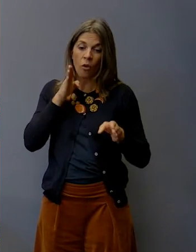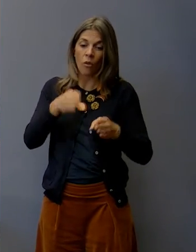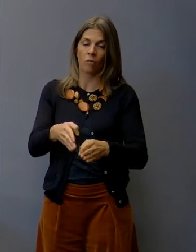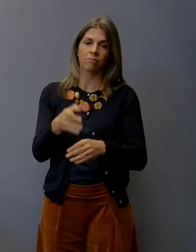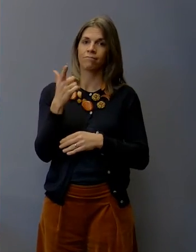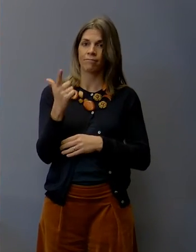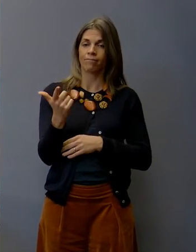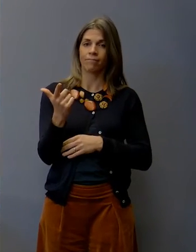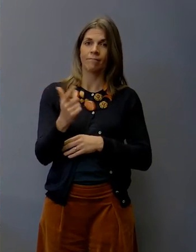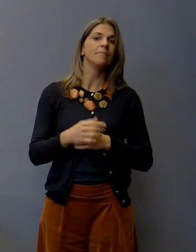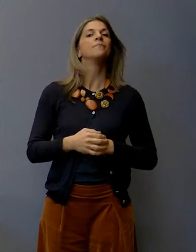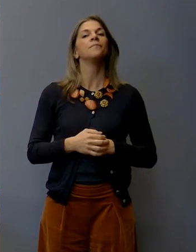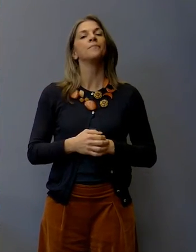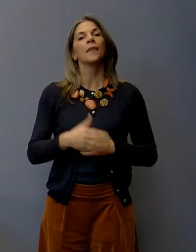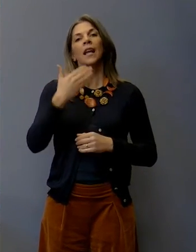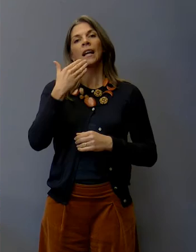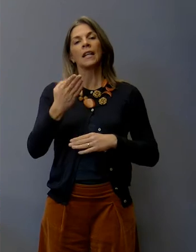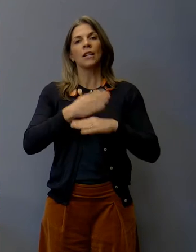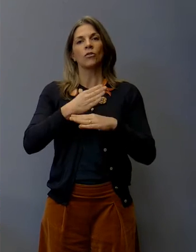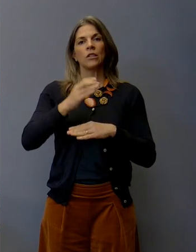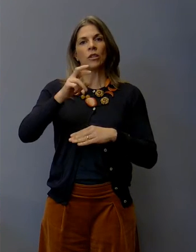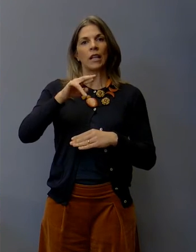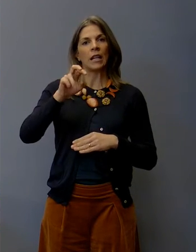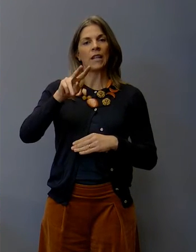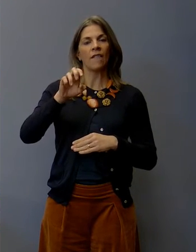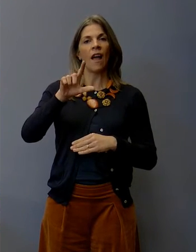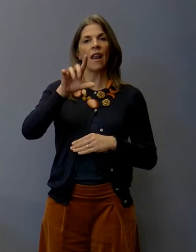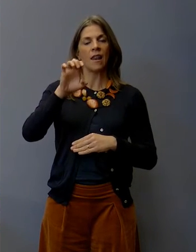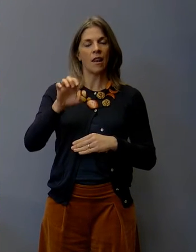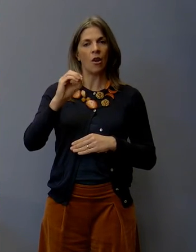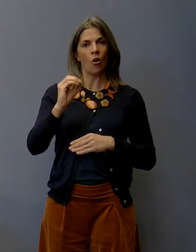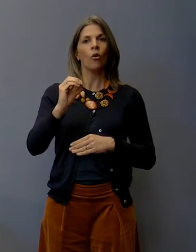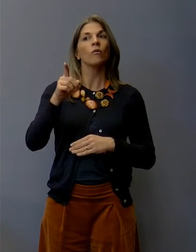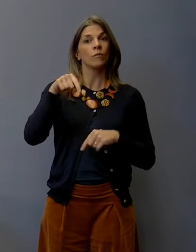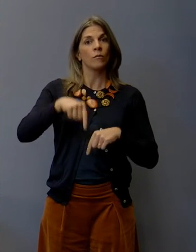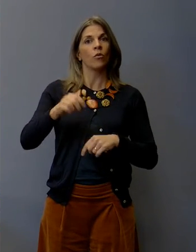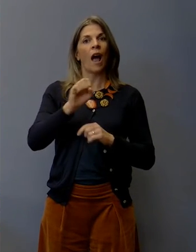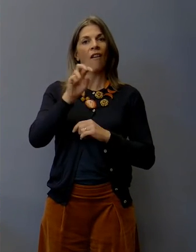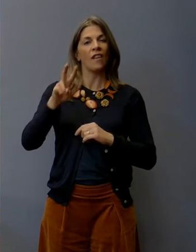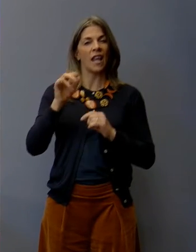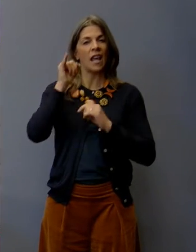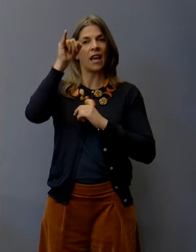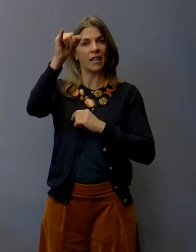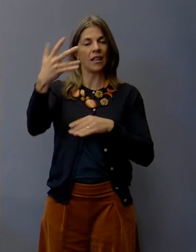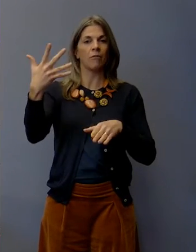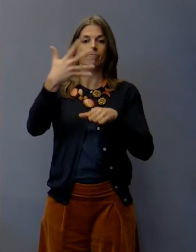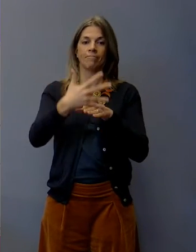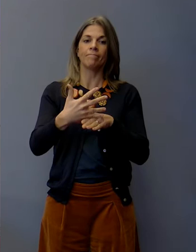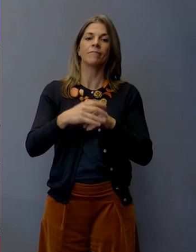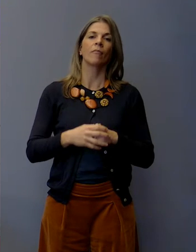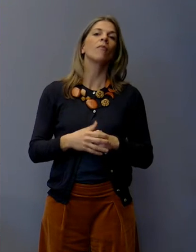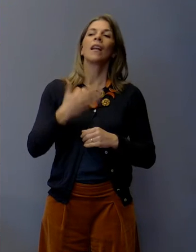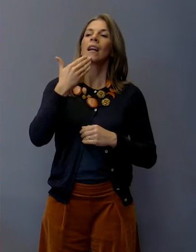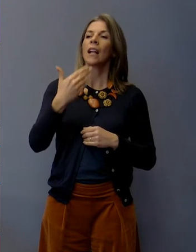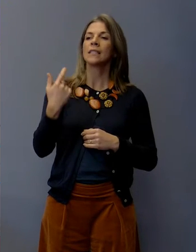grazie al consigliere crivello consigliere avvenente al suo turno da remoto prego ringrazio presidente spero che mi sentiate